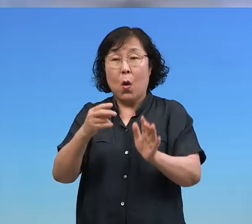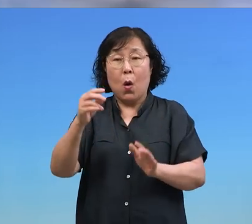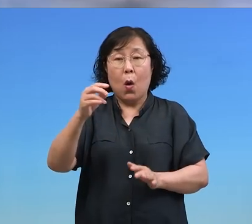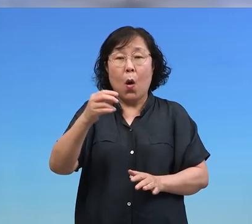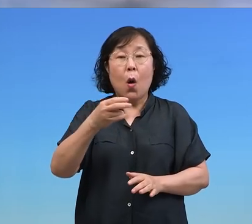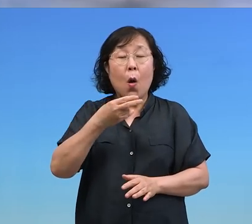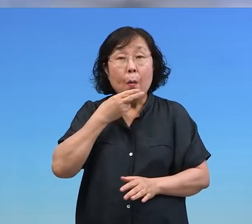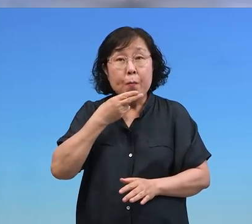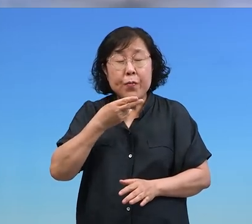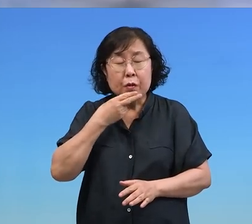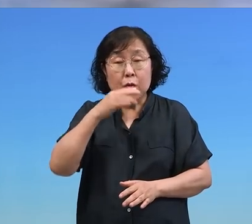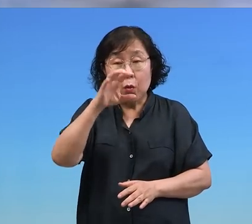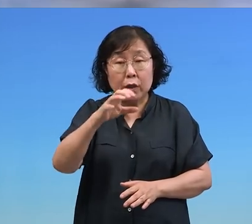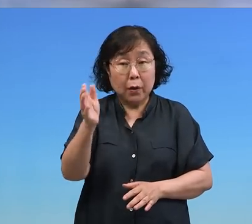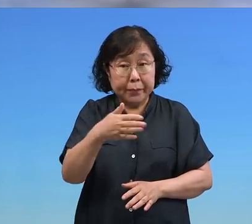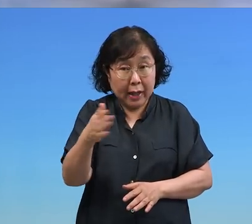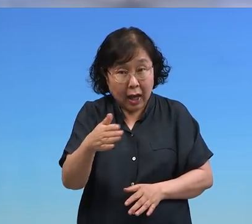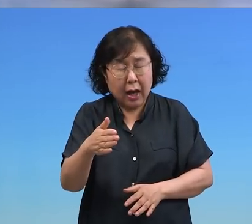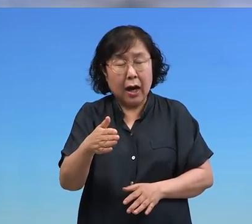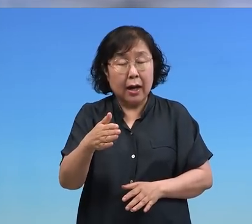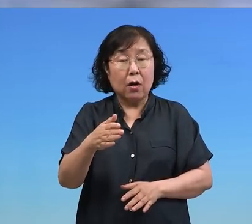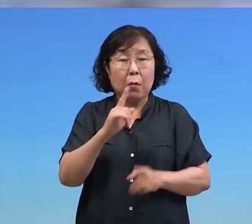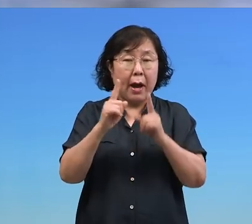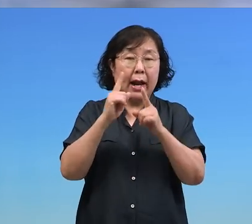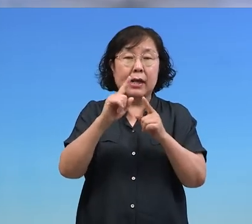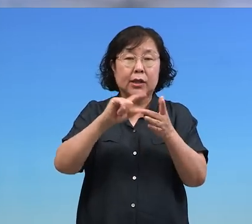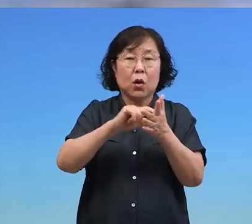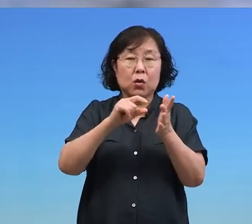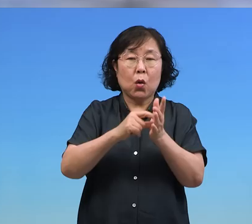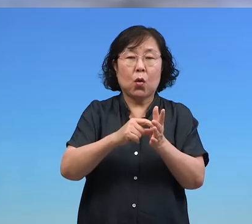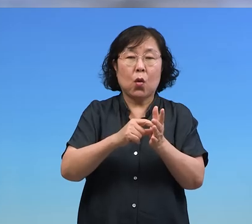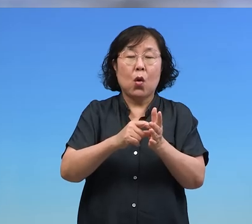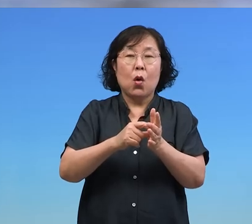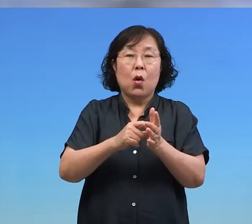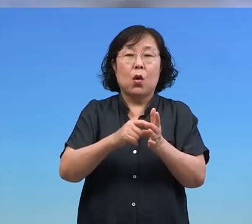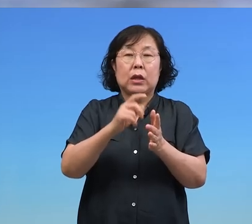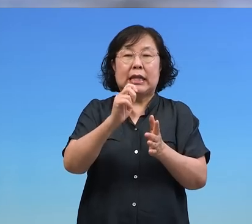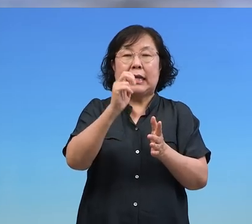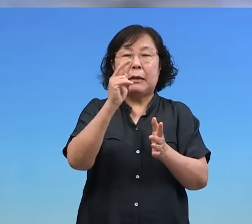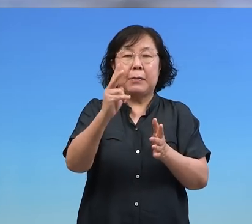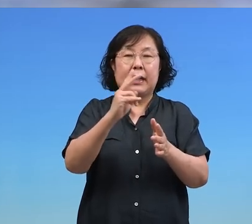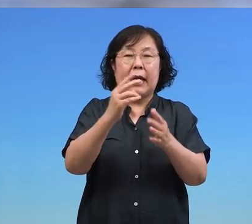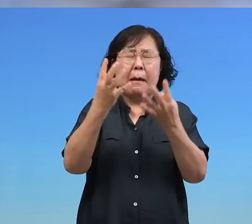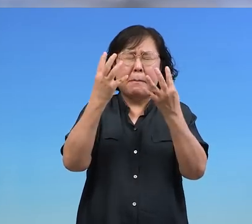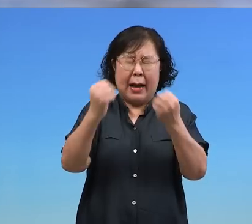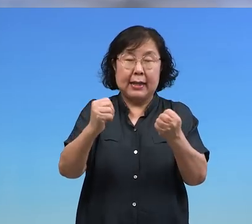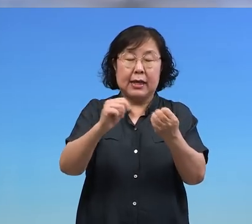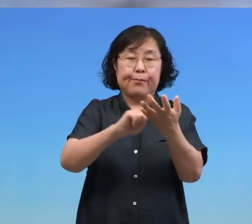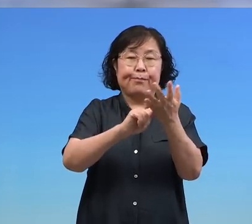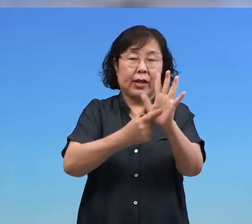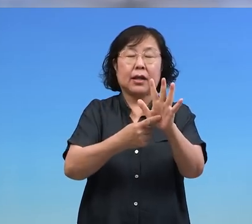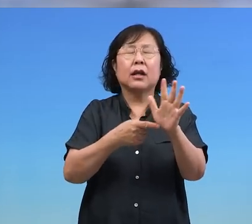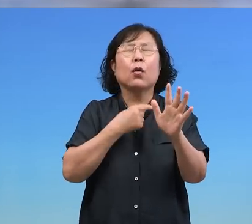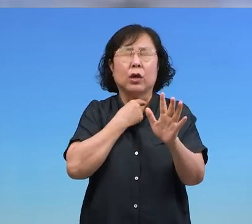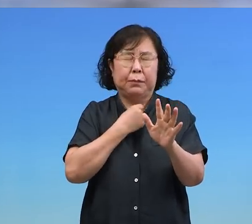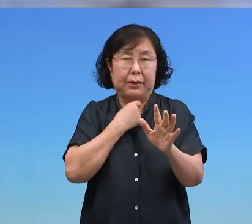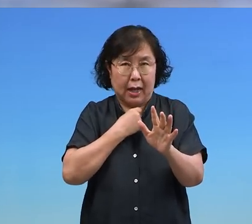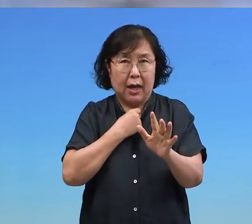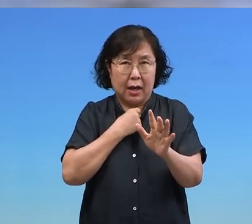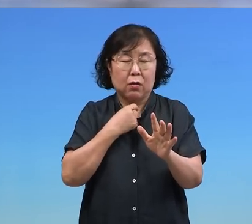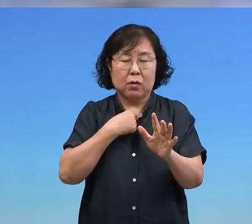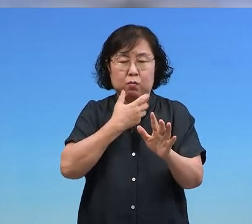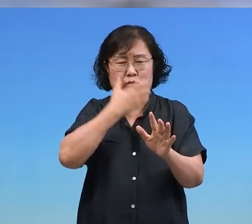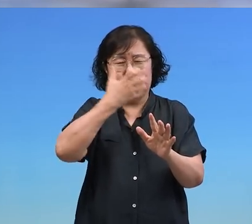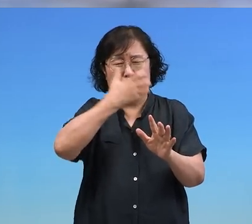정도로 뜨고 싶습니다 어떤 상황인지 아시겠죠 그렇게 쭉 이제 자기의 꿈들을 피력하는데요